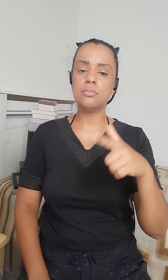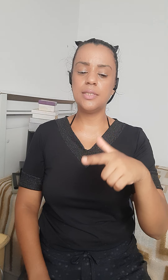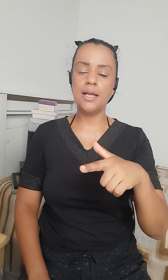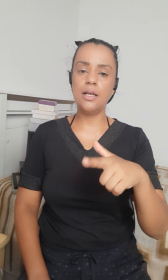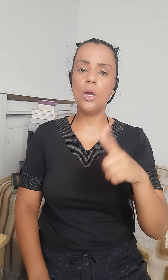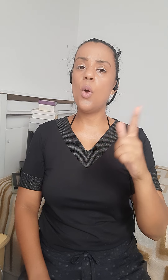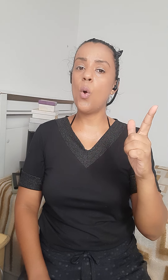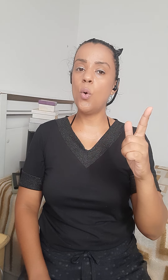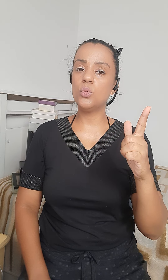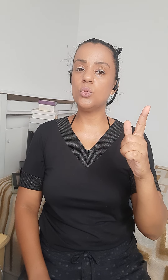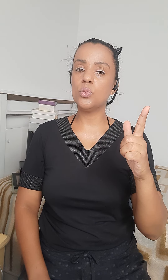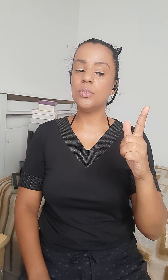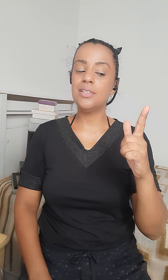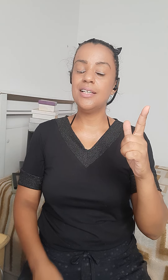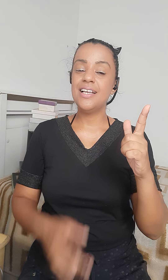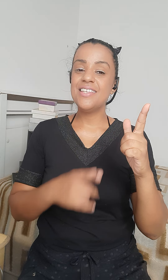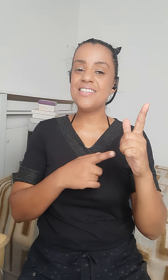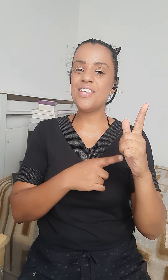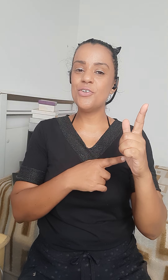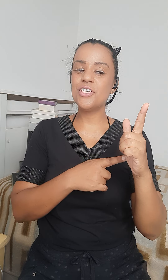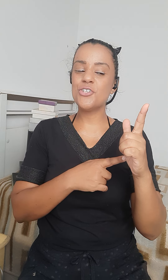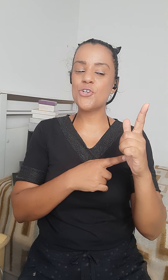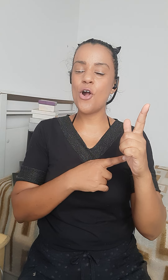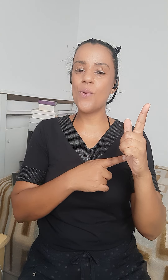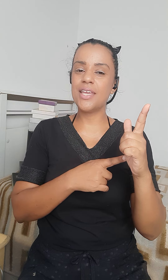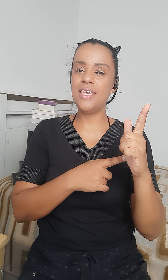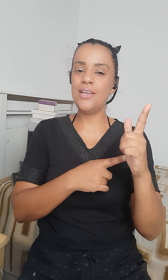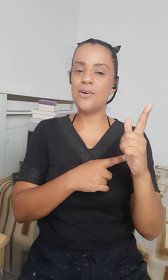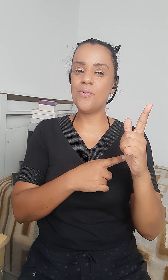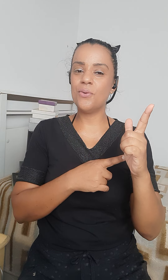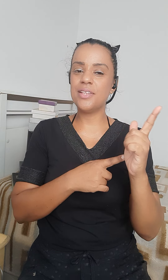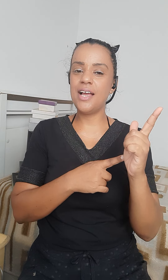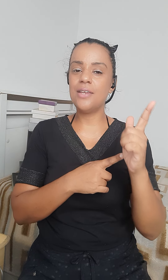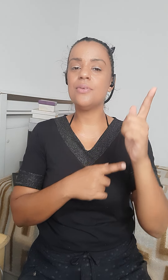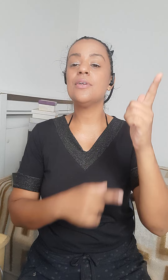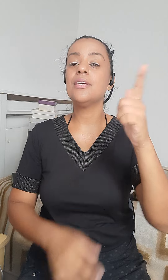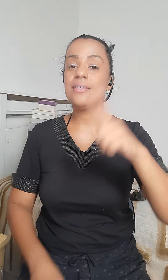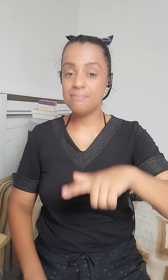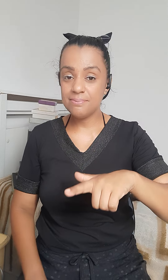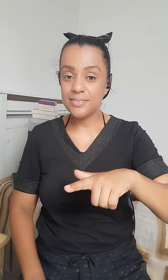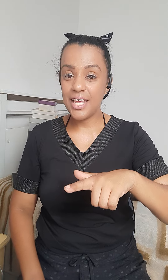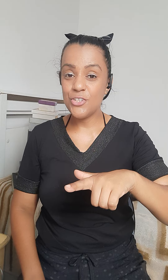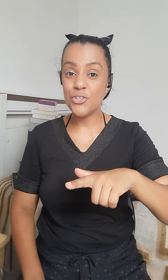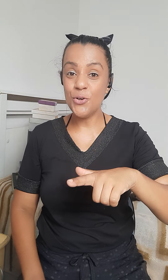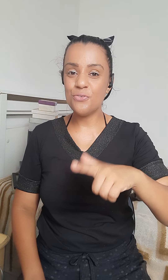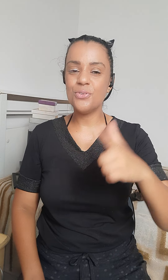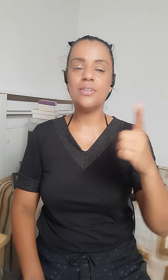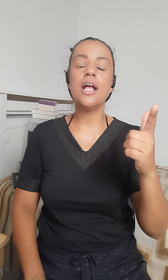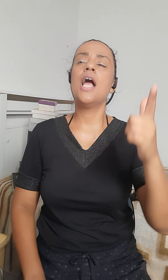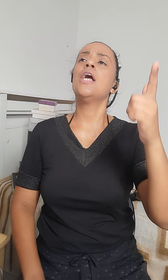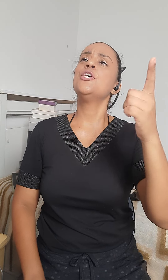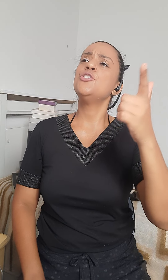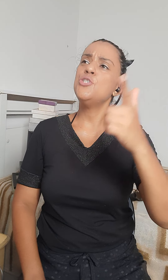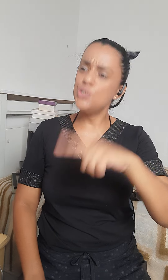tá? Outro. Se eu já jogo aqui, ó, ao contrário, de novo, de